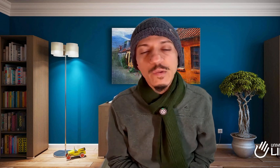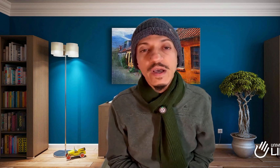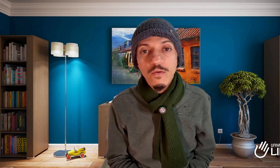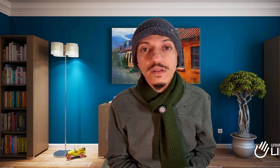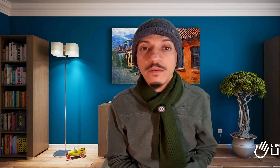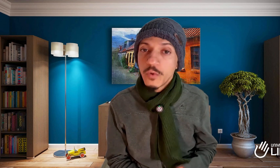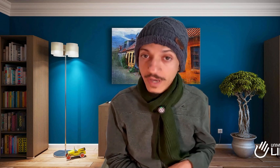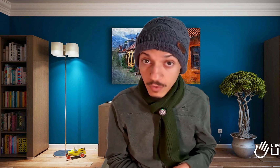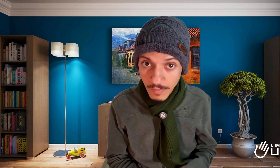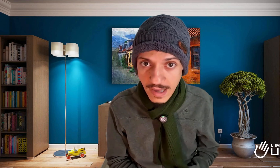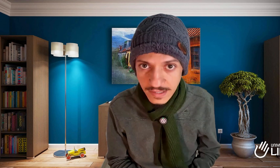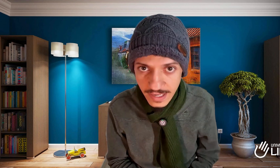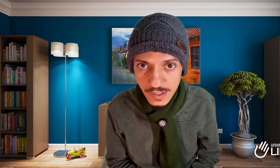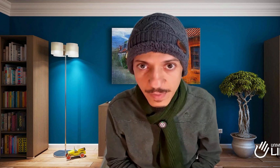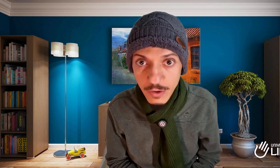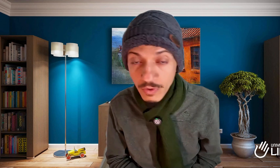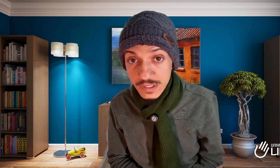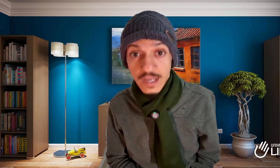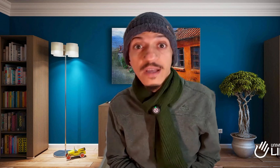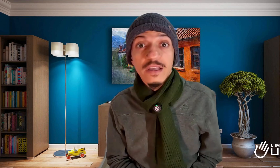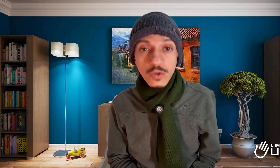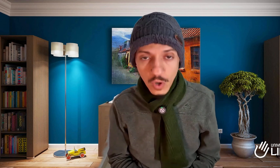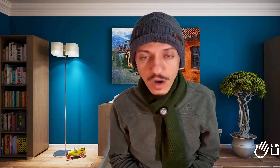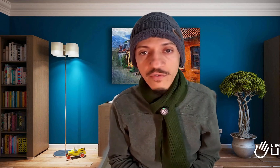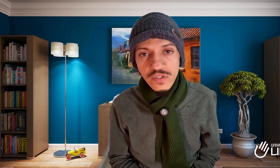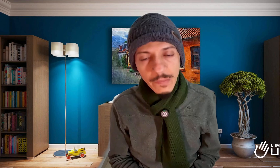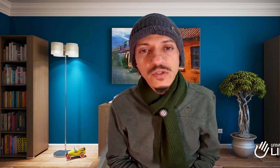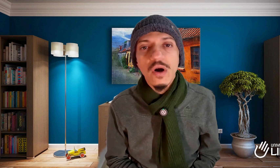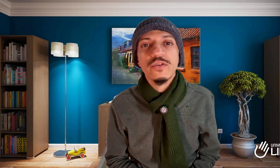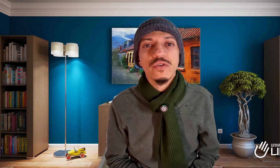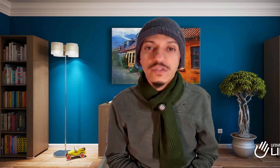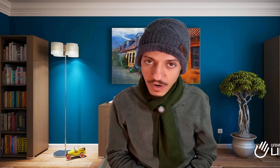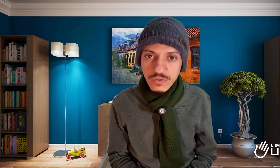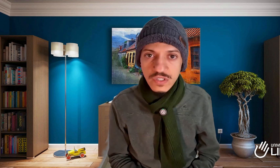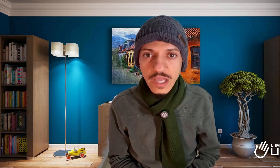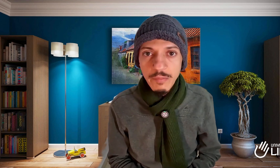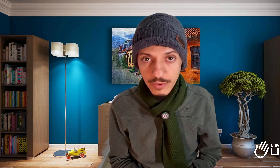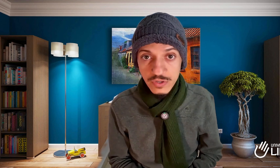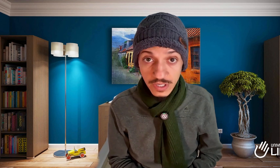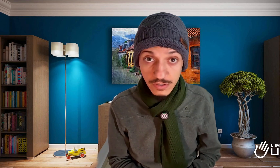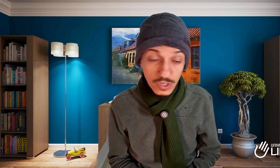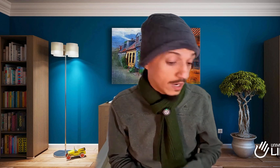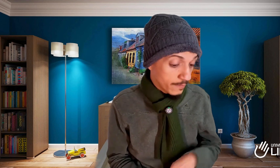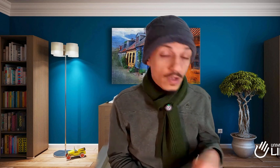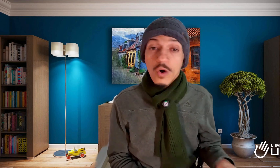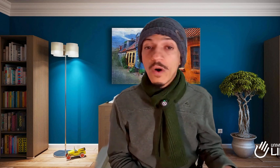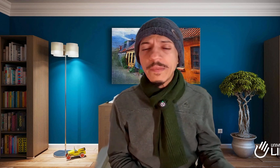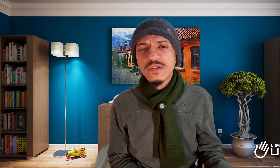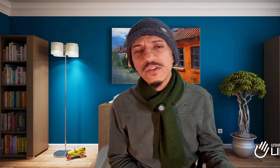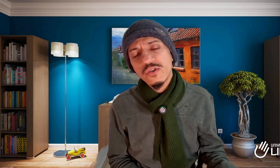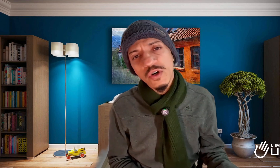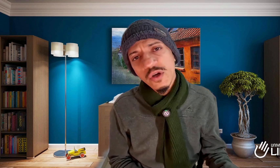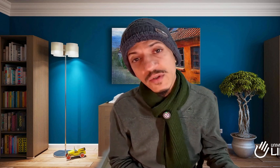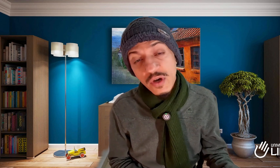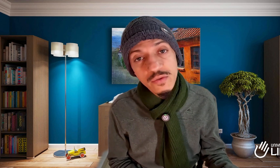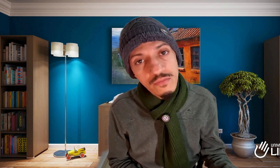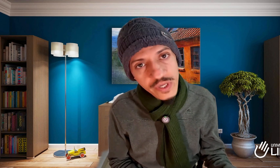pergunta, porque é com base nessas perguntas que novos episódios vão ser produzidos. E olha, o episódio de hoje é um episódio muito